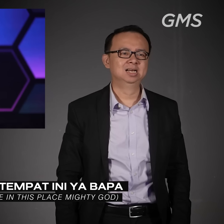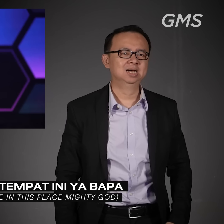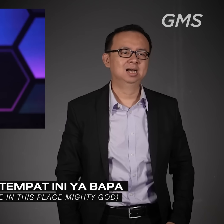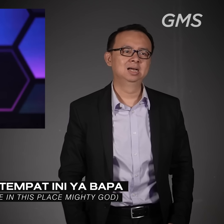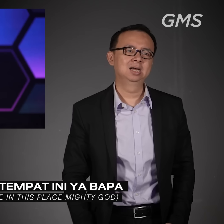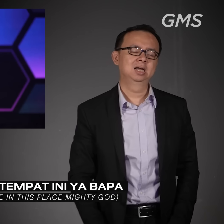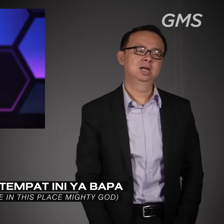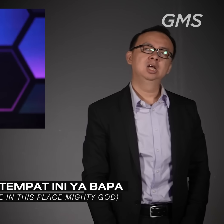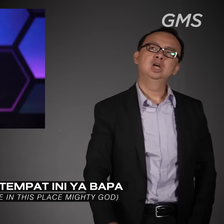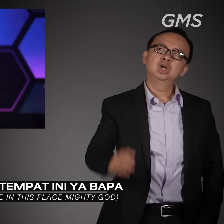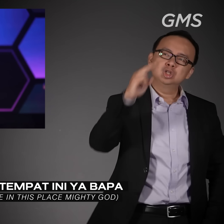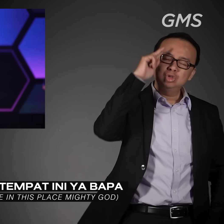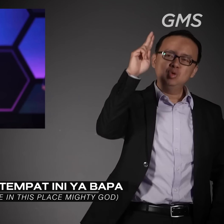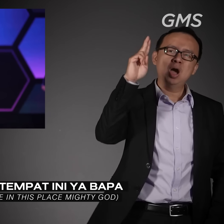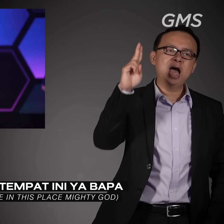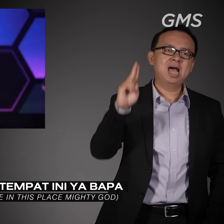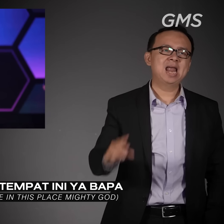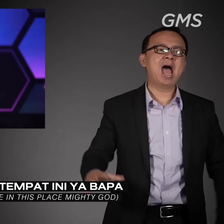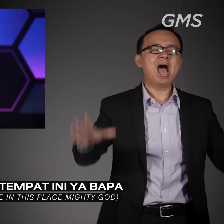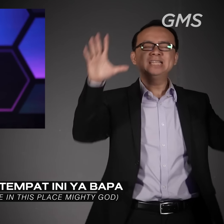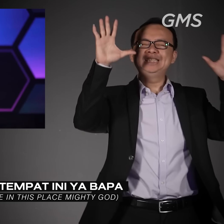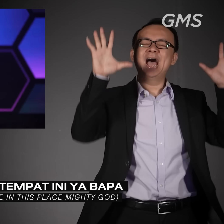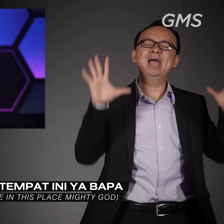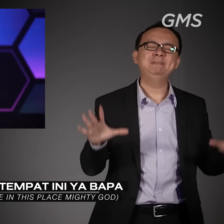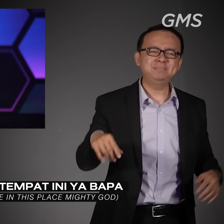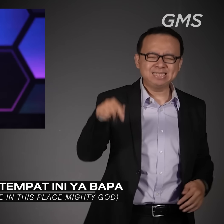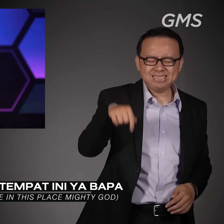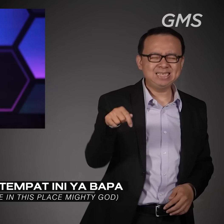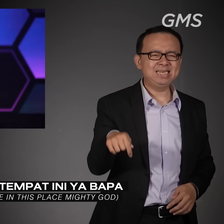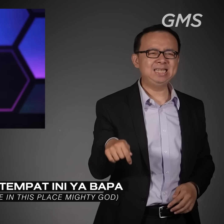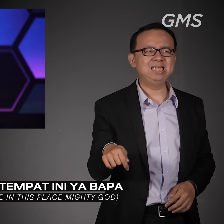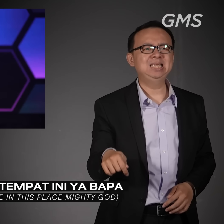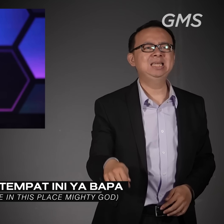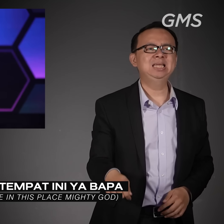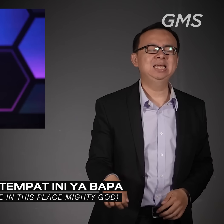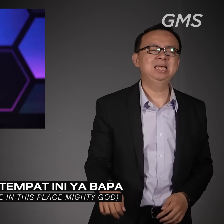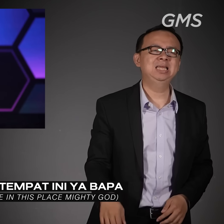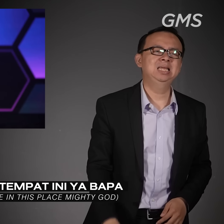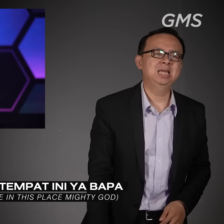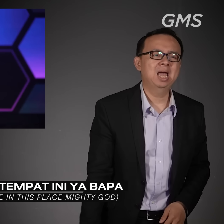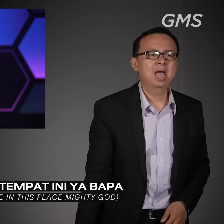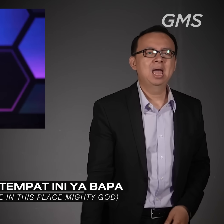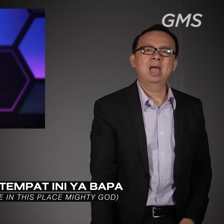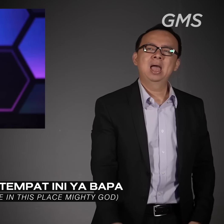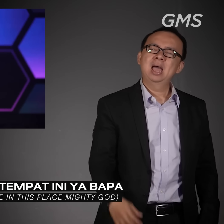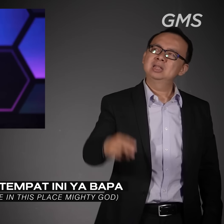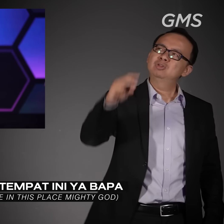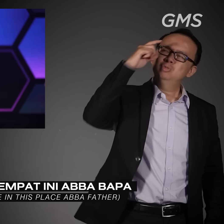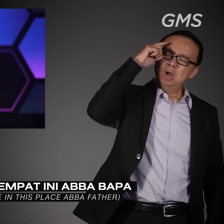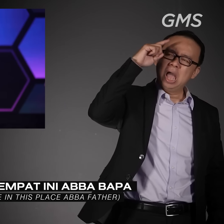Kau ajaib di tempat ini, ya Allah.